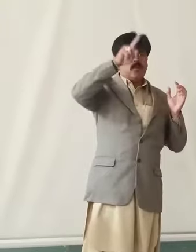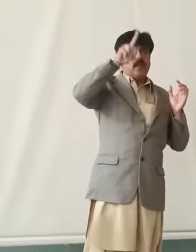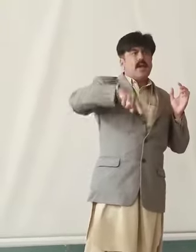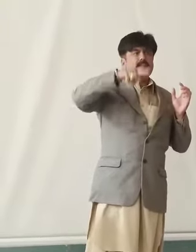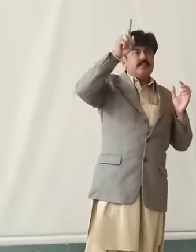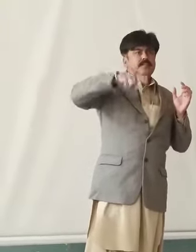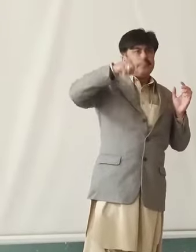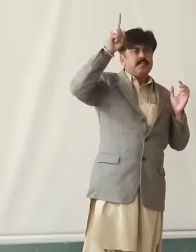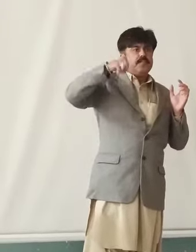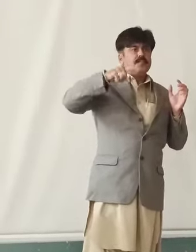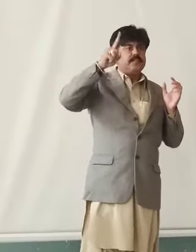ऑडियोग्राम,